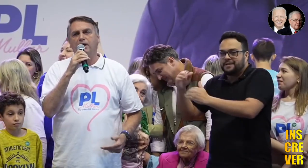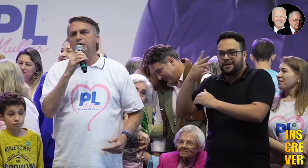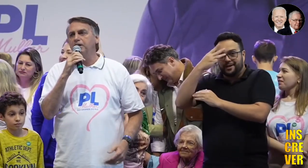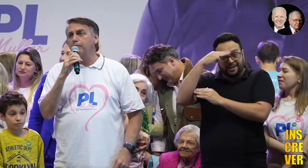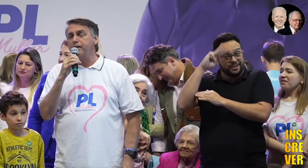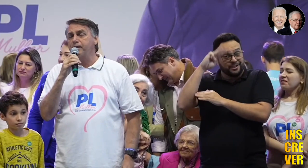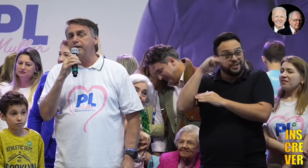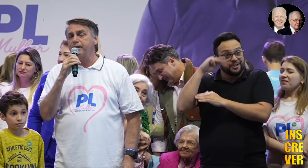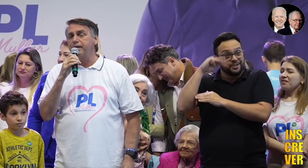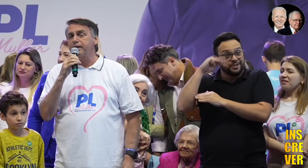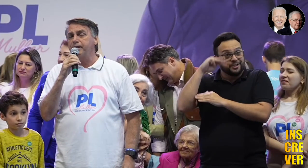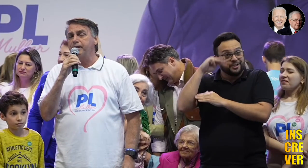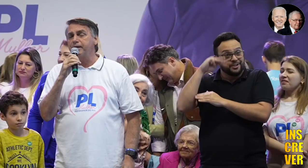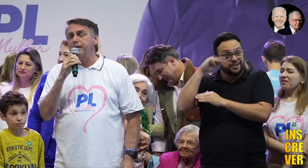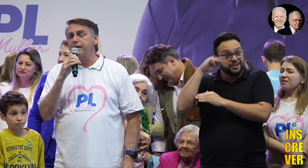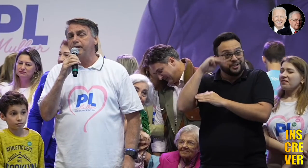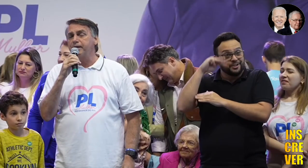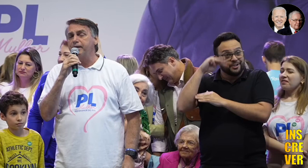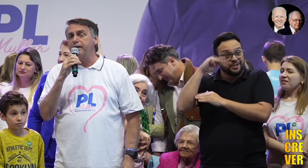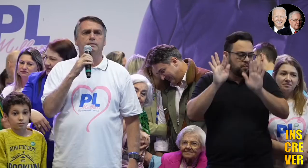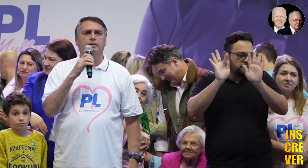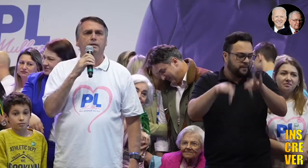eu tenho que ir para o encerramento.